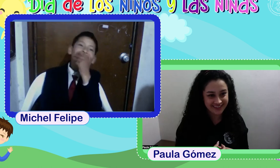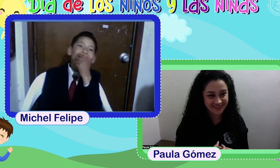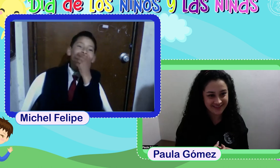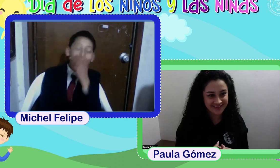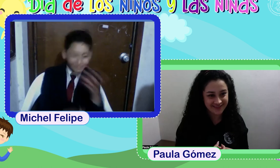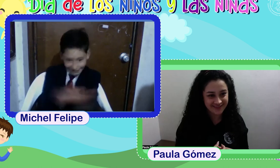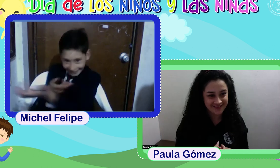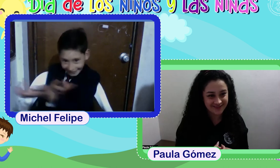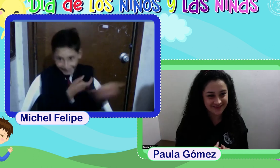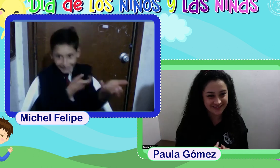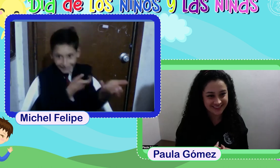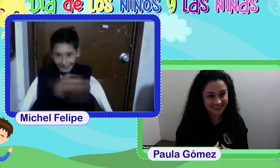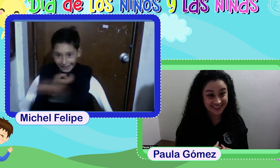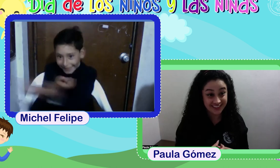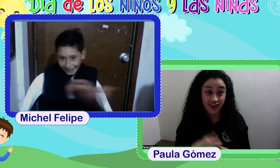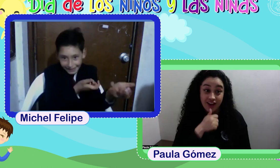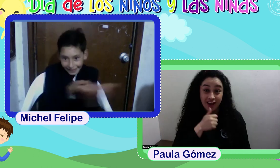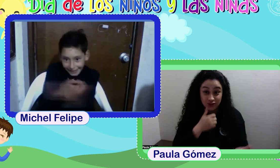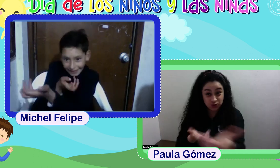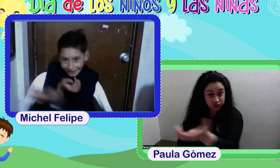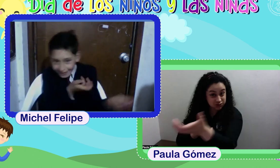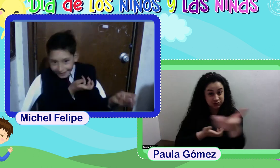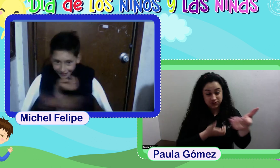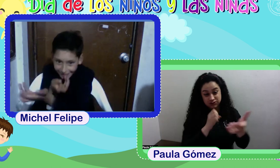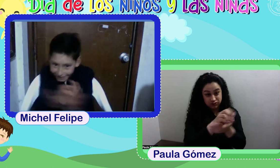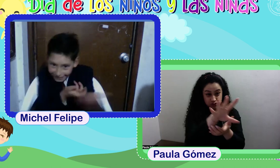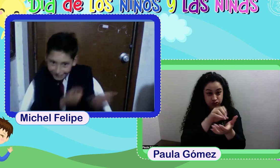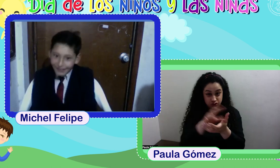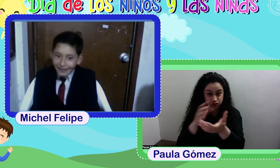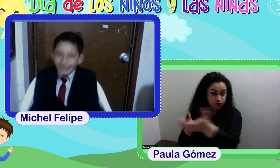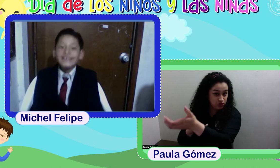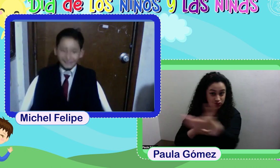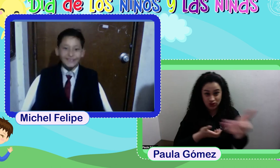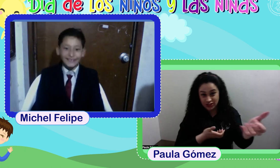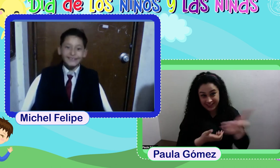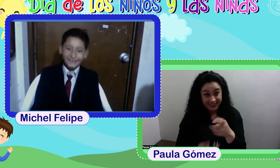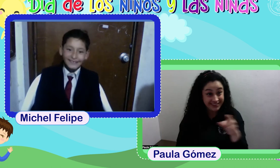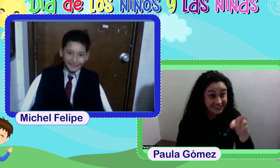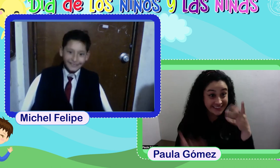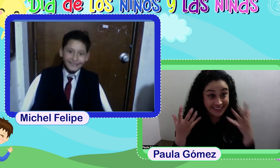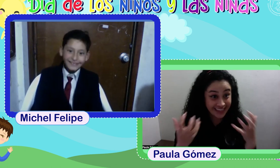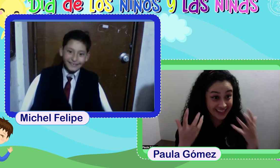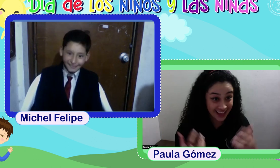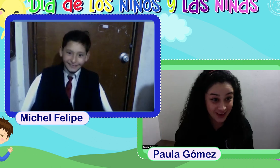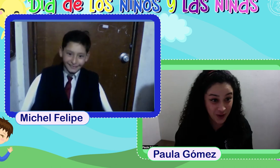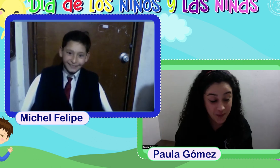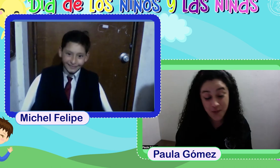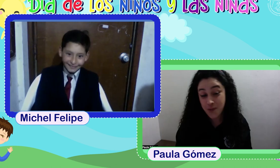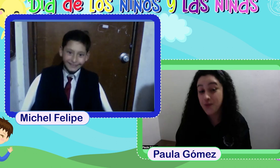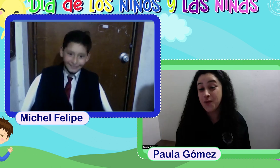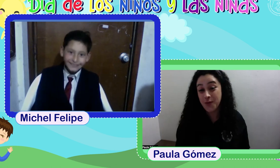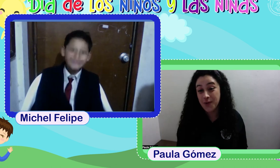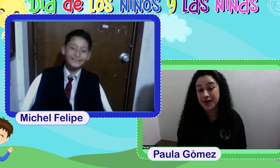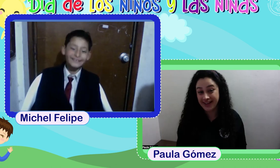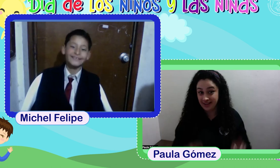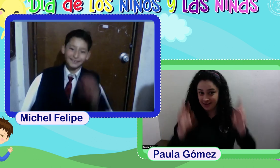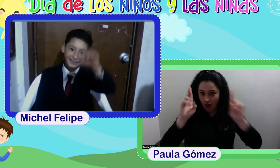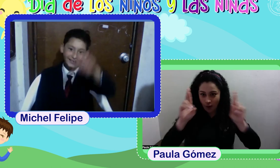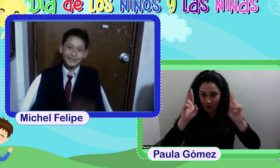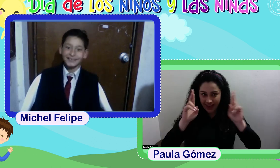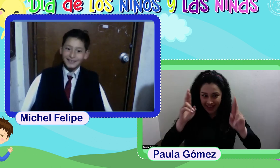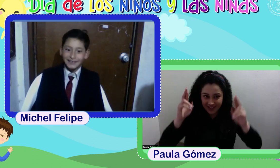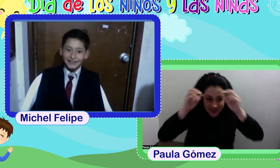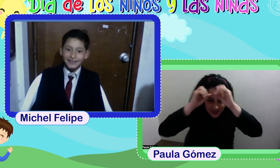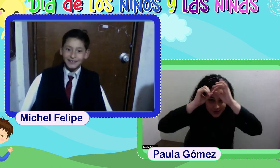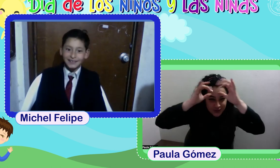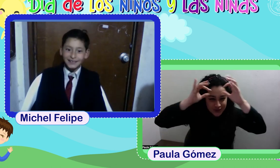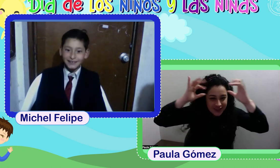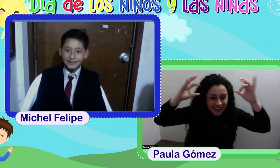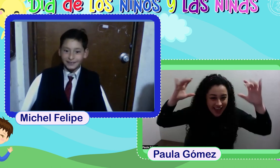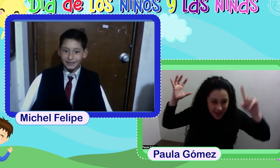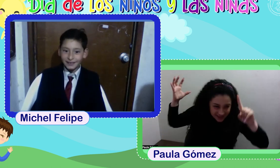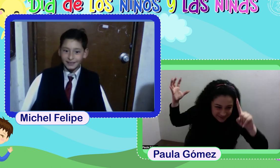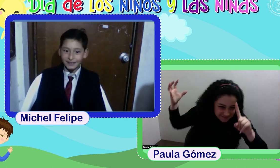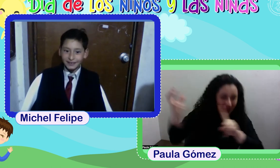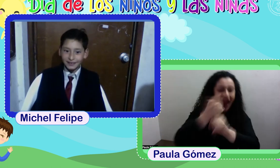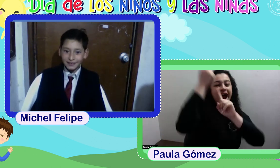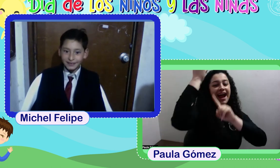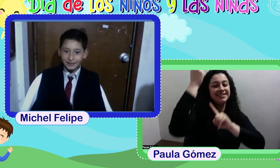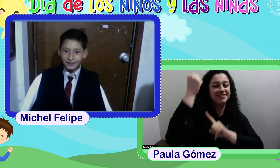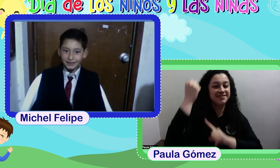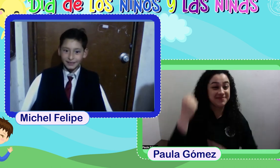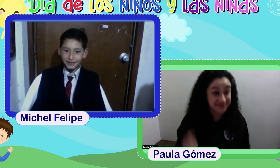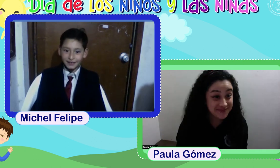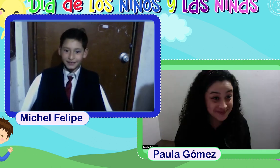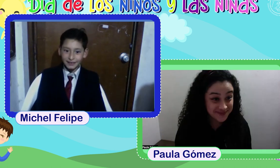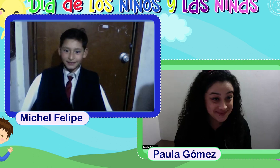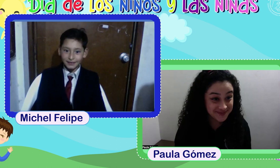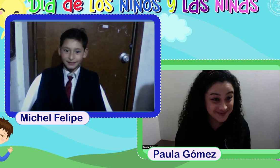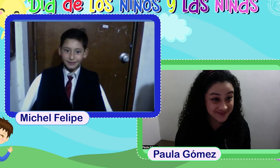¿Qué quieres ser? Bombero. Uy, bombero, qué chévere. Ojalá ese sueño se te haga realidad.